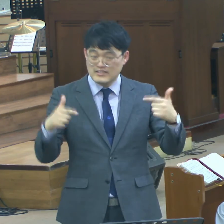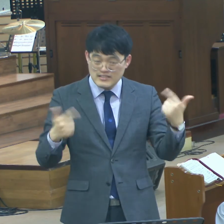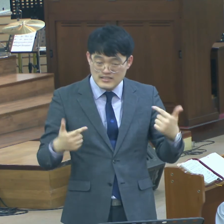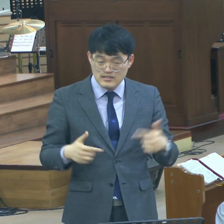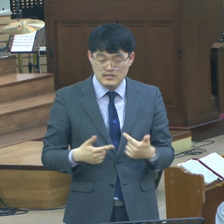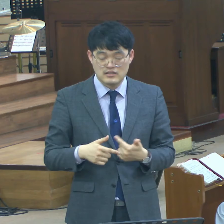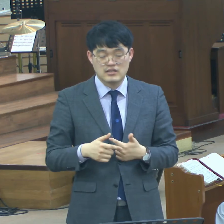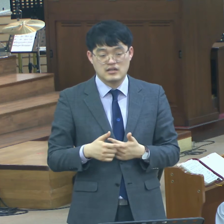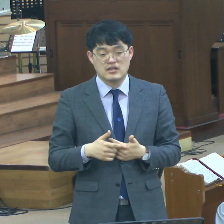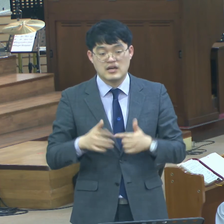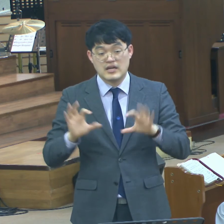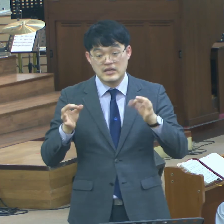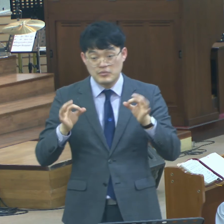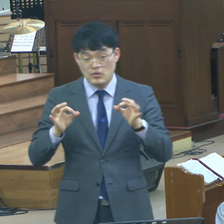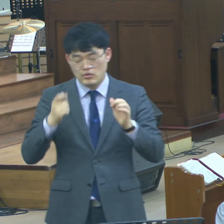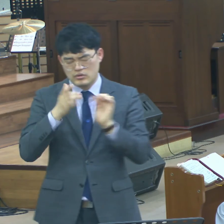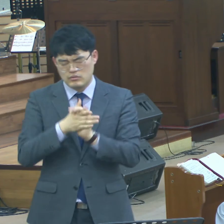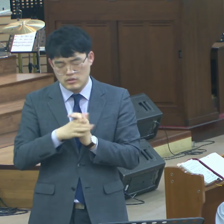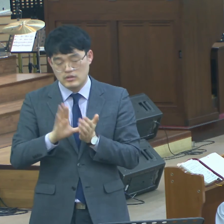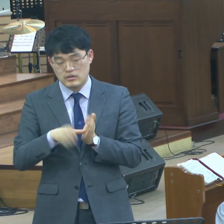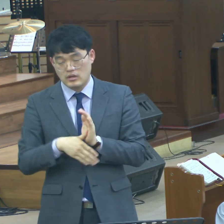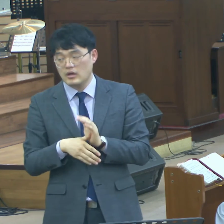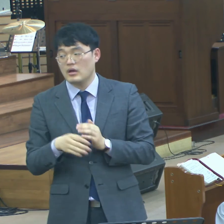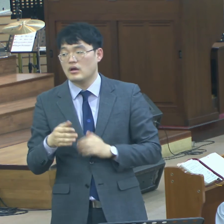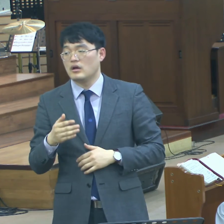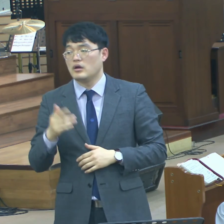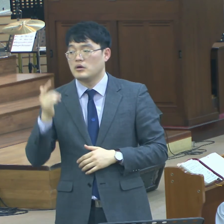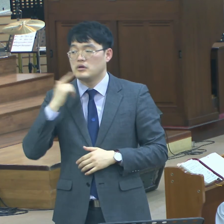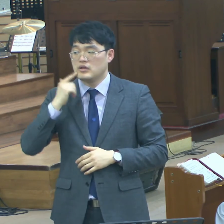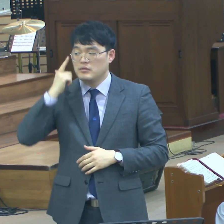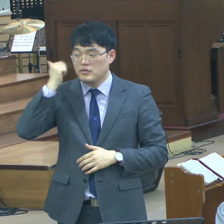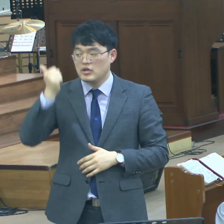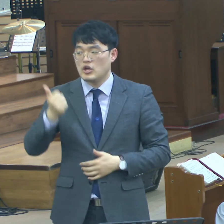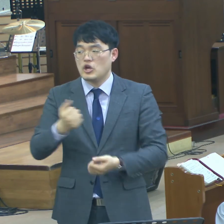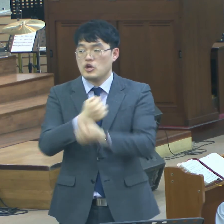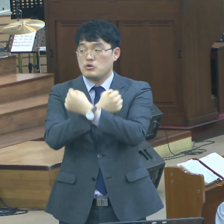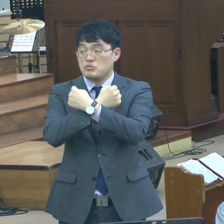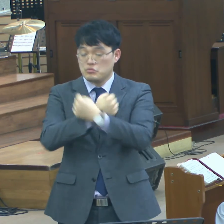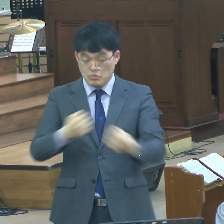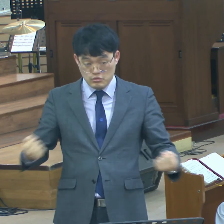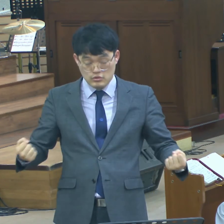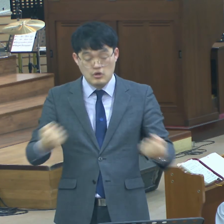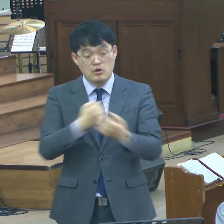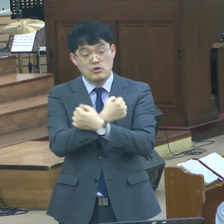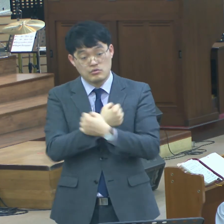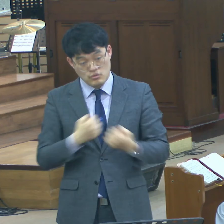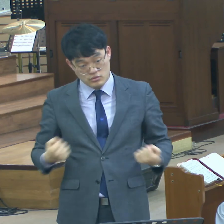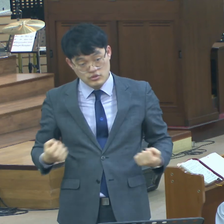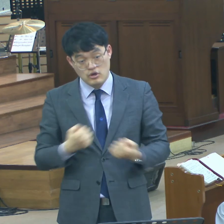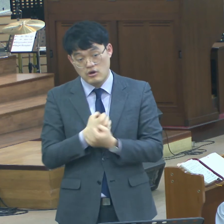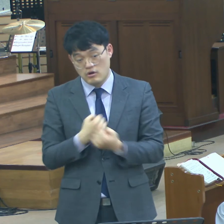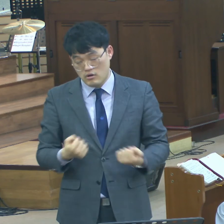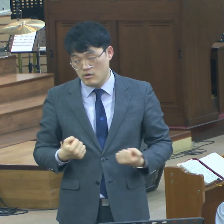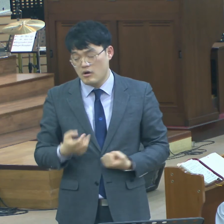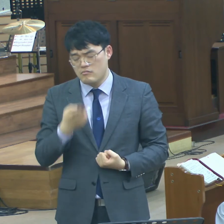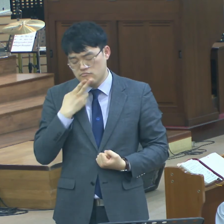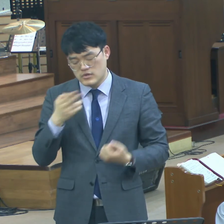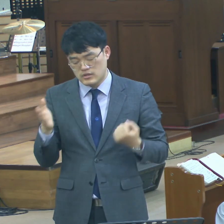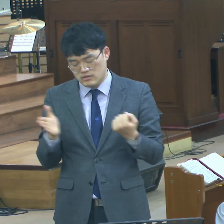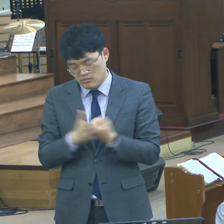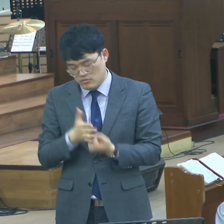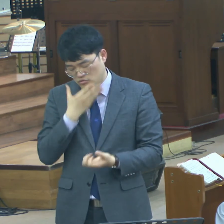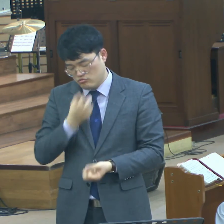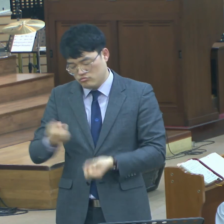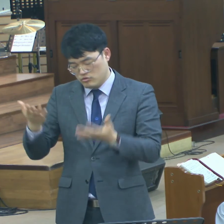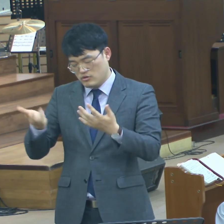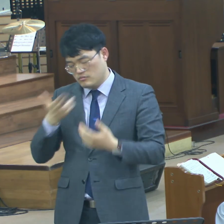목사님이 용서를 안 해서 축복이 막혀 있다는 말씀 듣고 그럼 용서를 해야지 그런데 기도하는데 하나님이 기도할